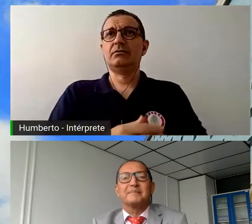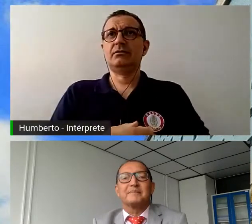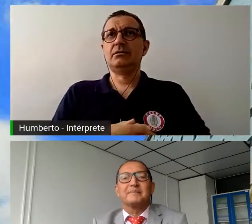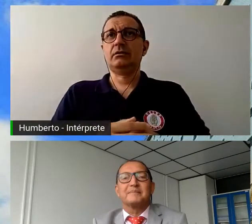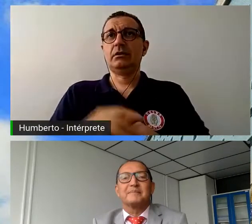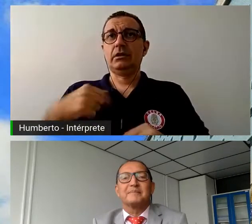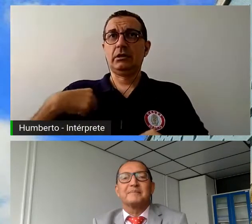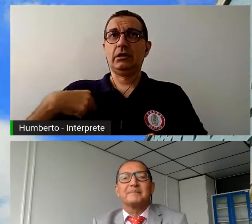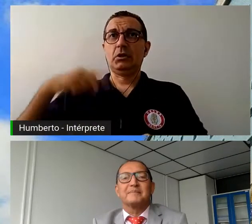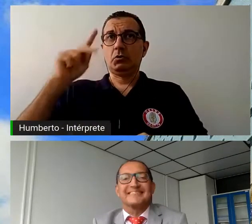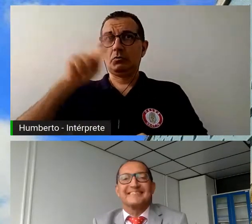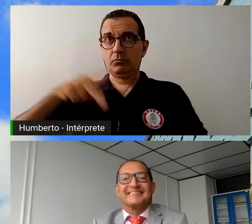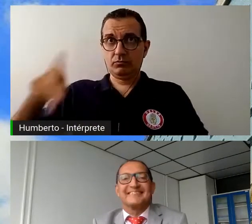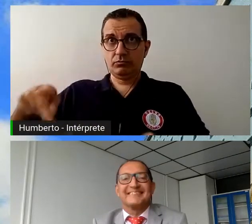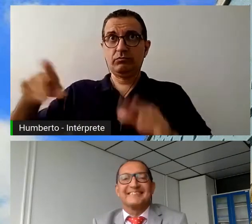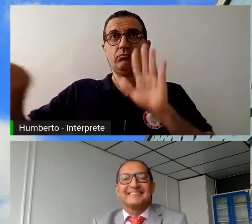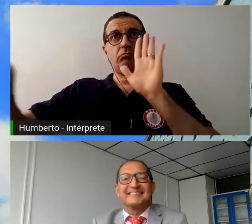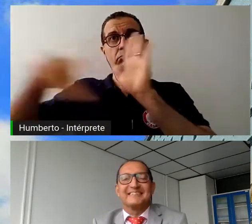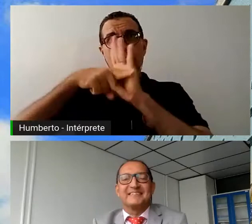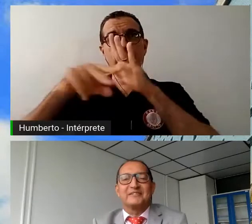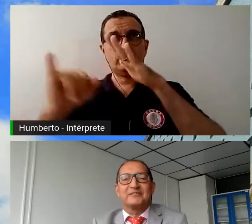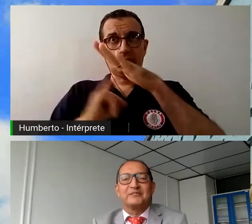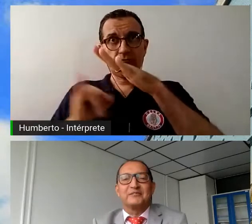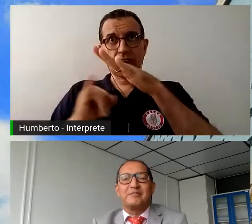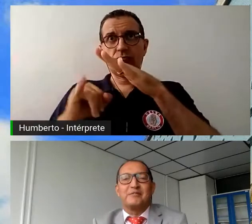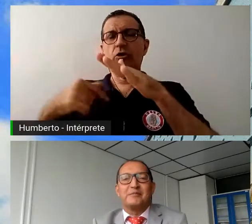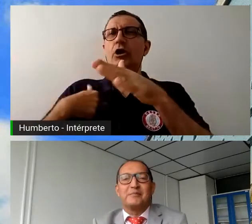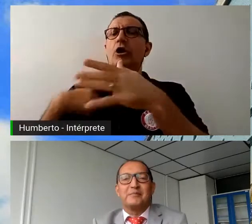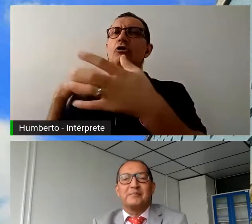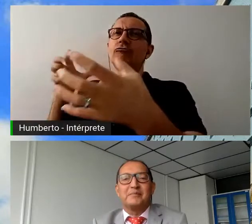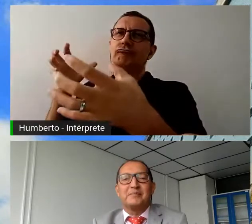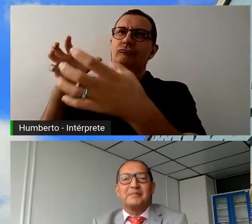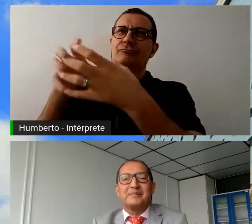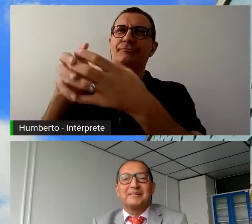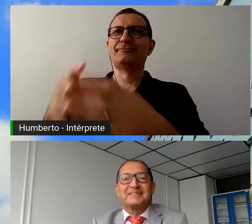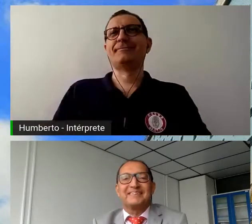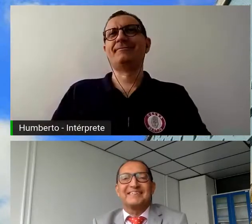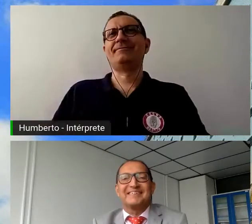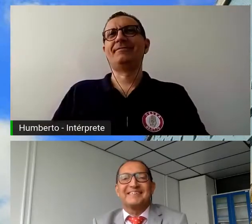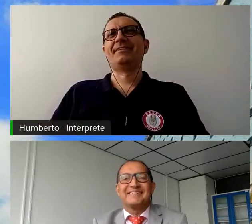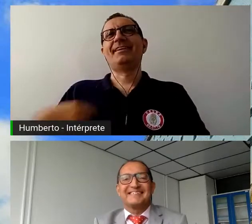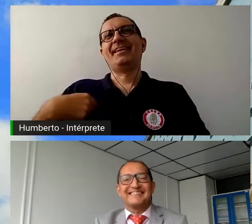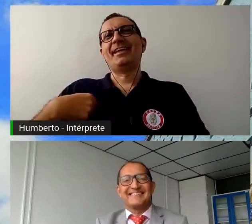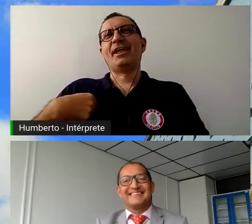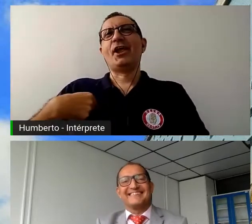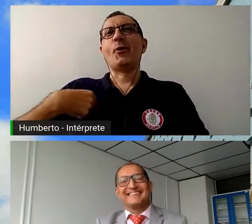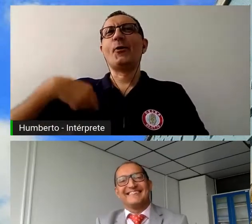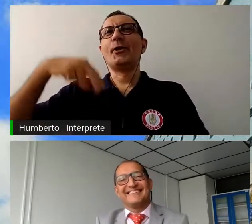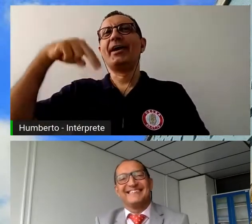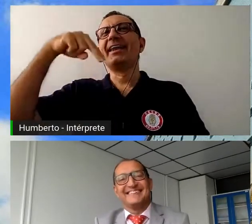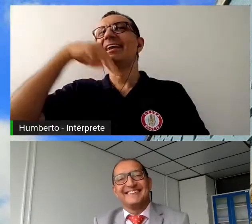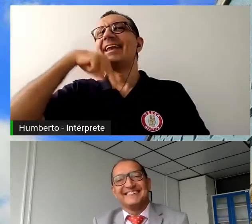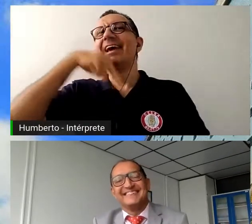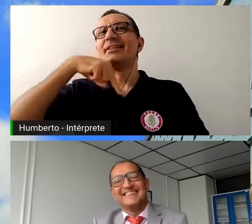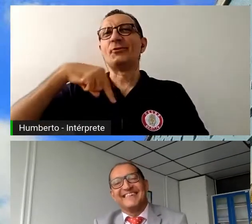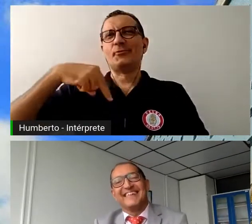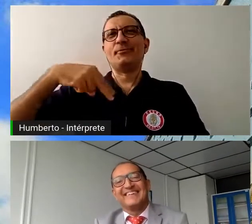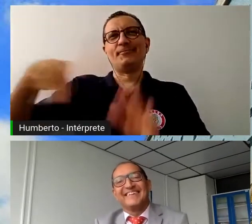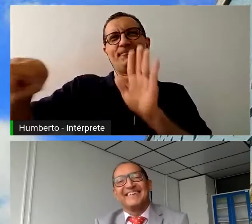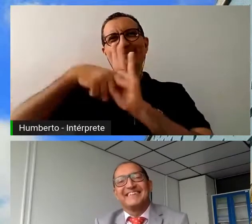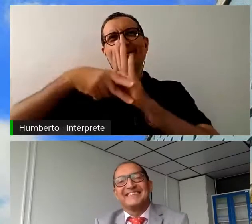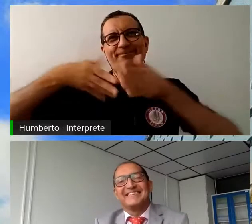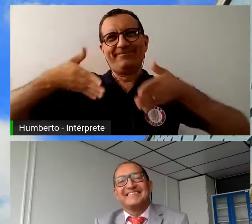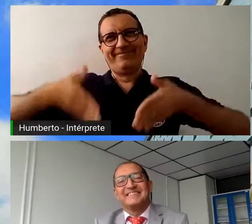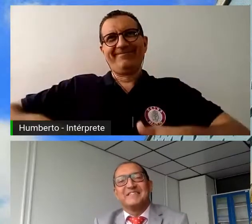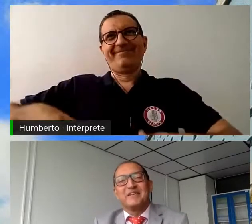com vocês discutindo. Aliás, a Bahia é maravilhosa, eu tenho um neto baiano, então tenho um apego especial com a